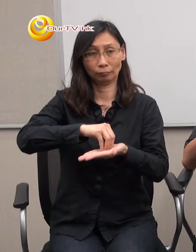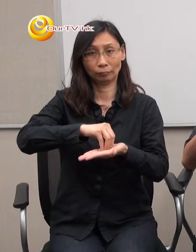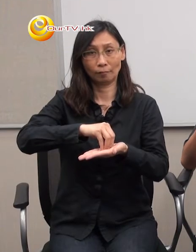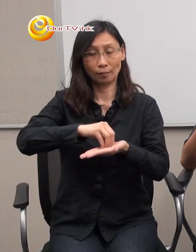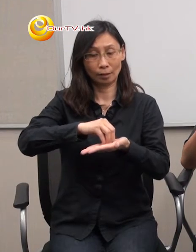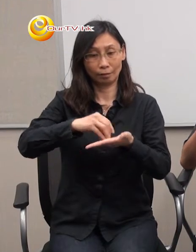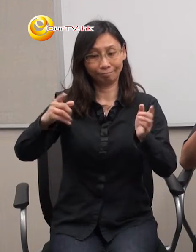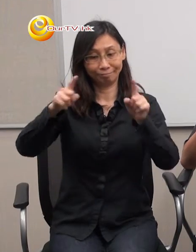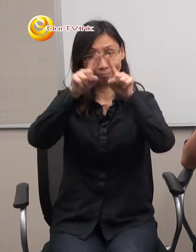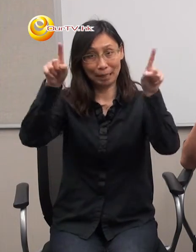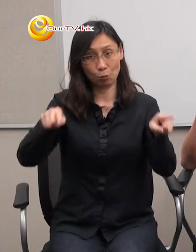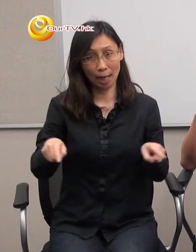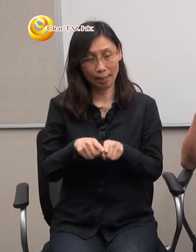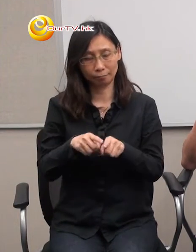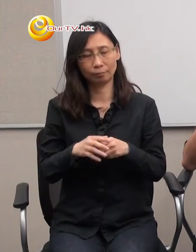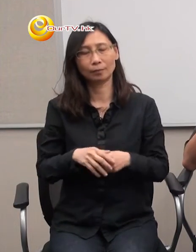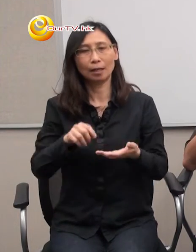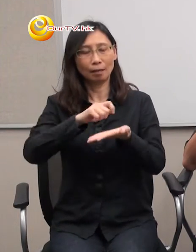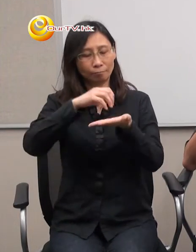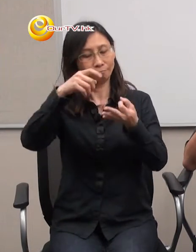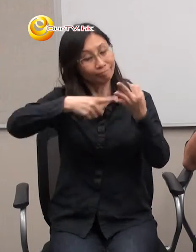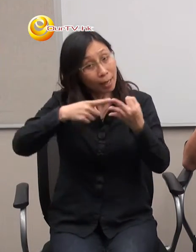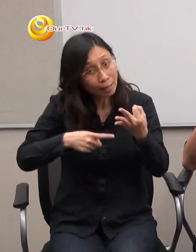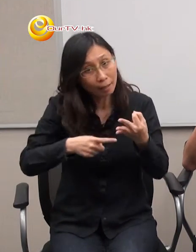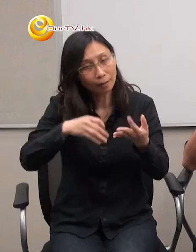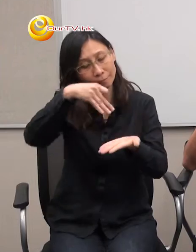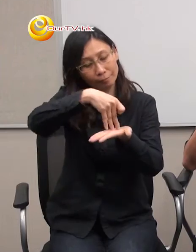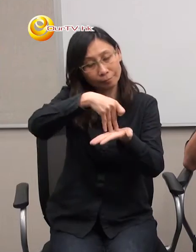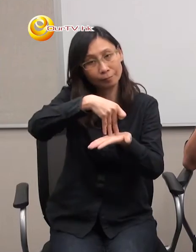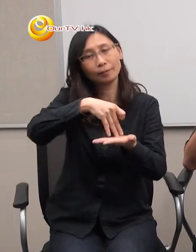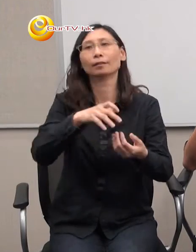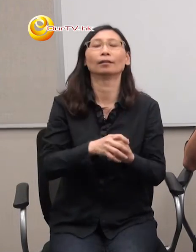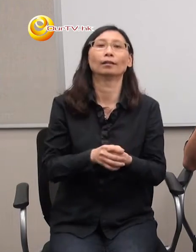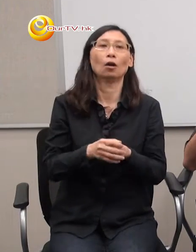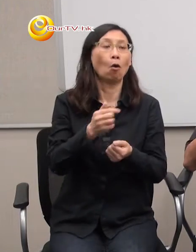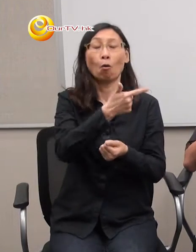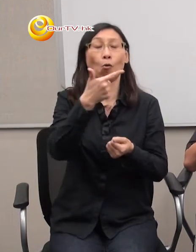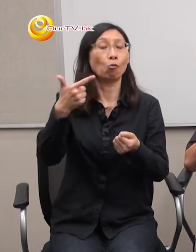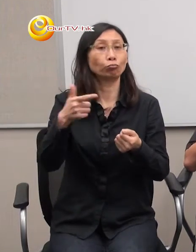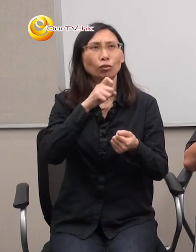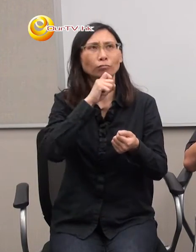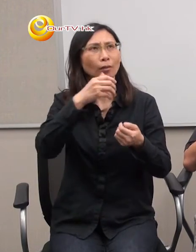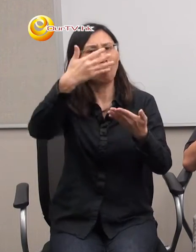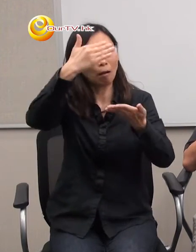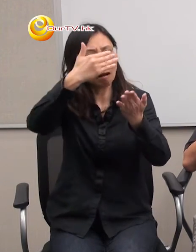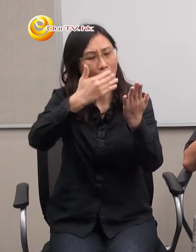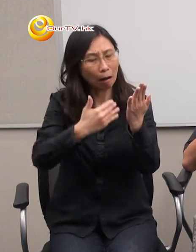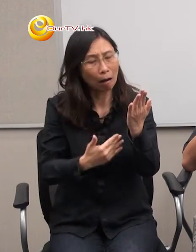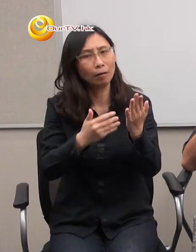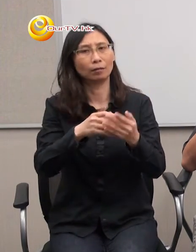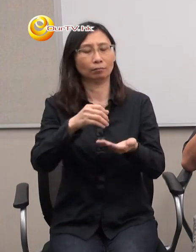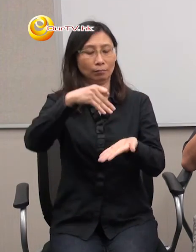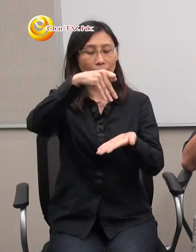要填一張表格，是填你的姓名啊，即係好多嘢喎，有成十欄嘅喎，就係嗰個